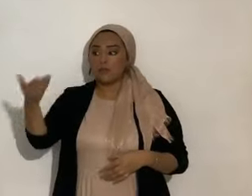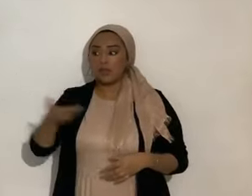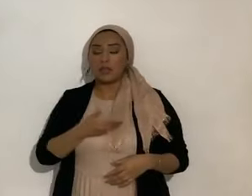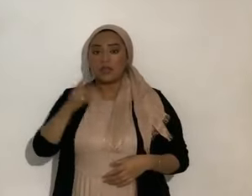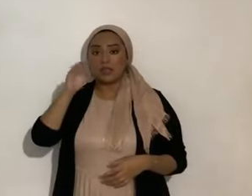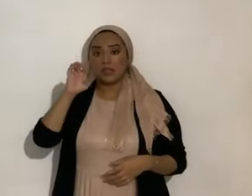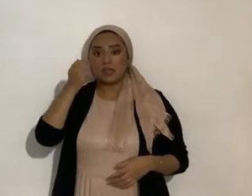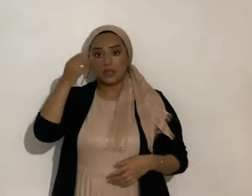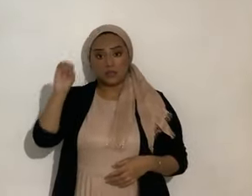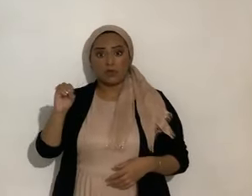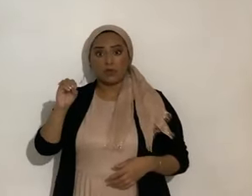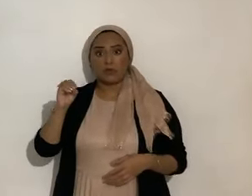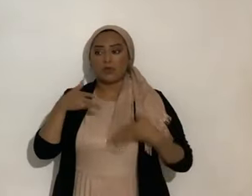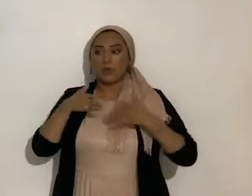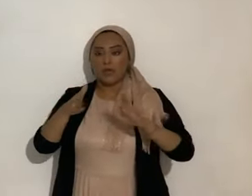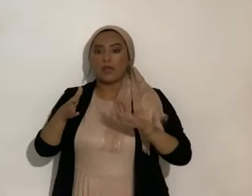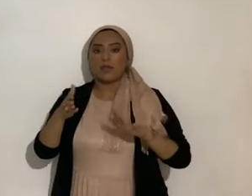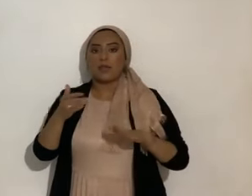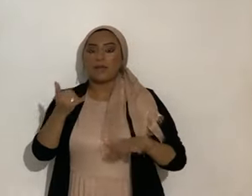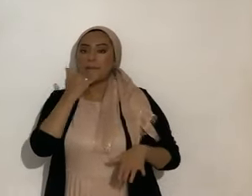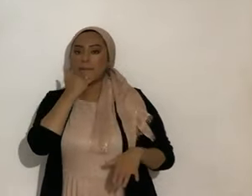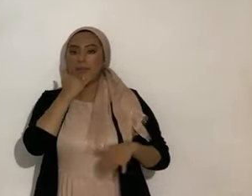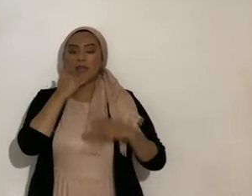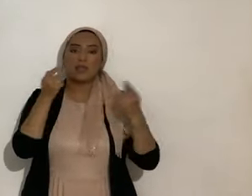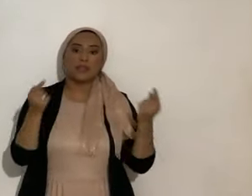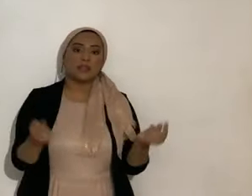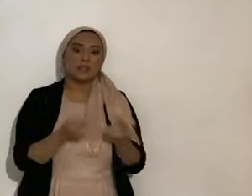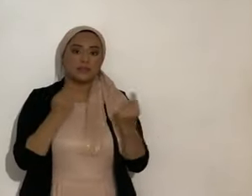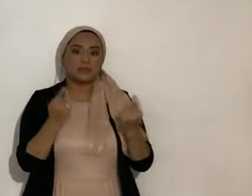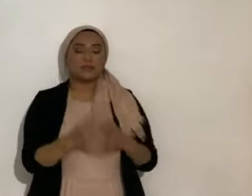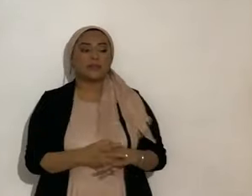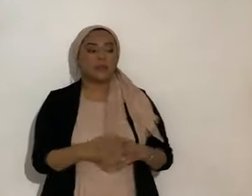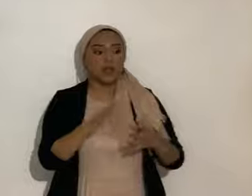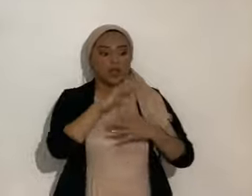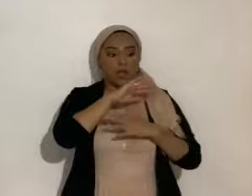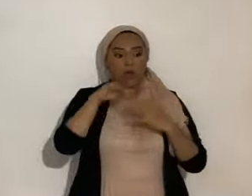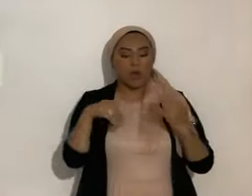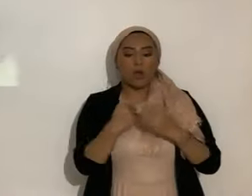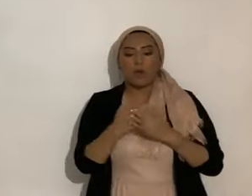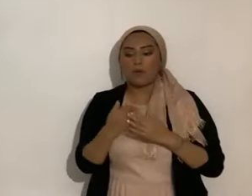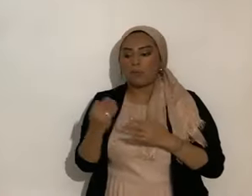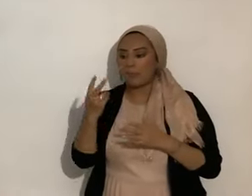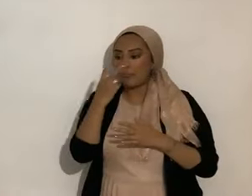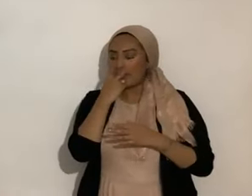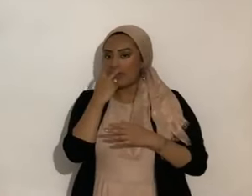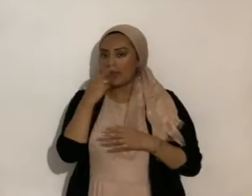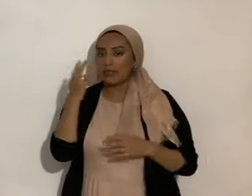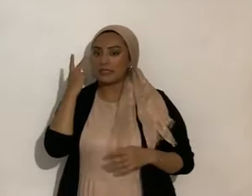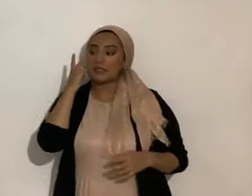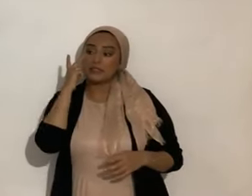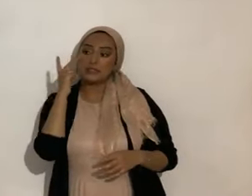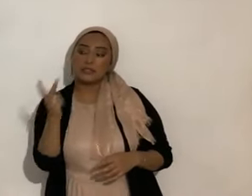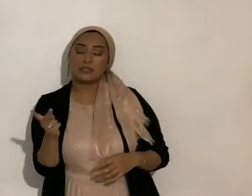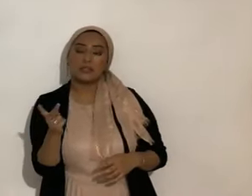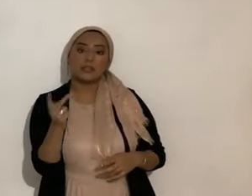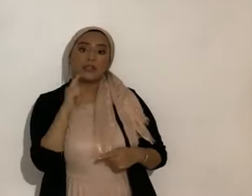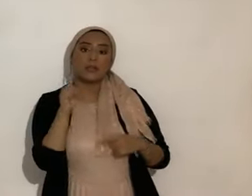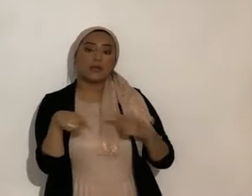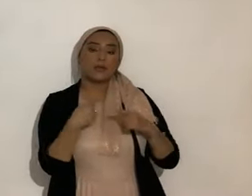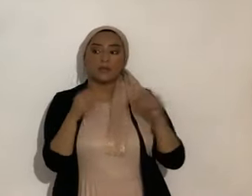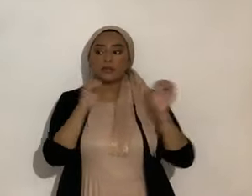es la forma del error, es la forma del pecado, y todo lo que los ojos ven cuando